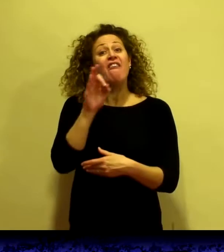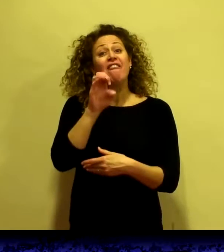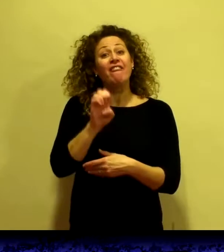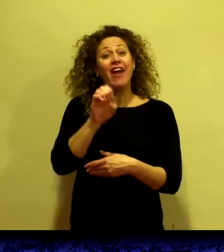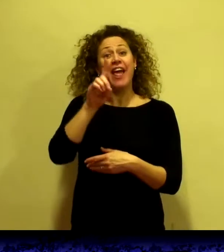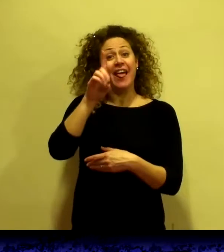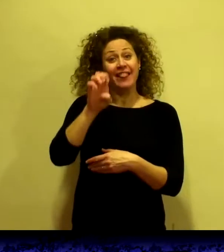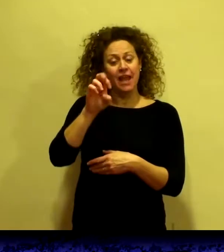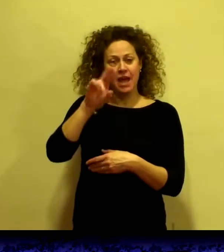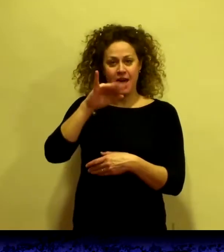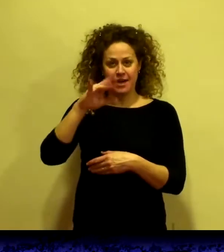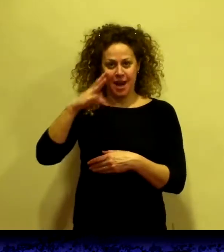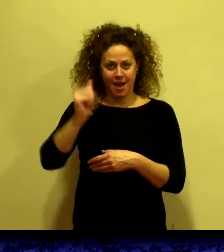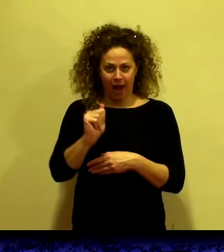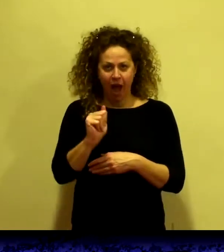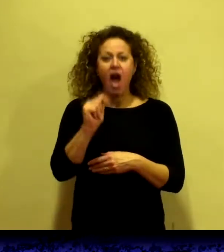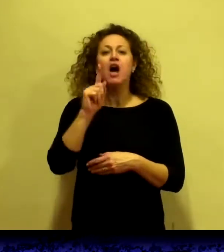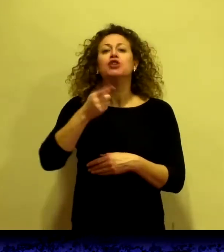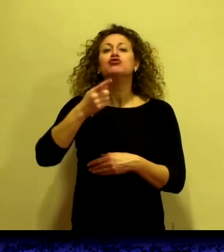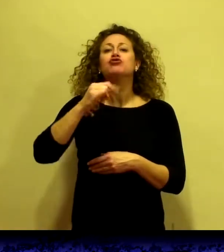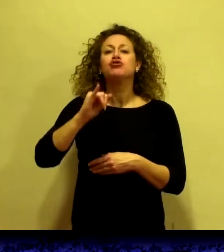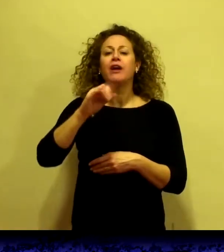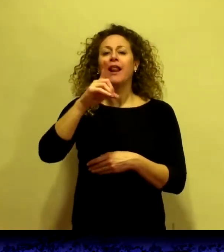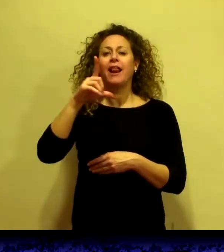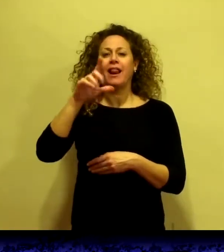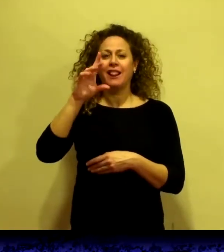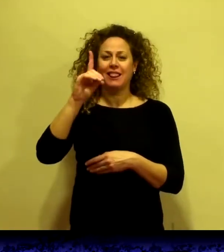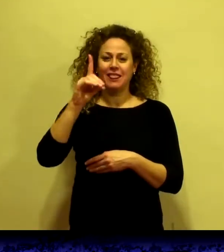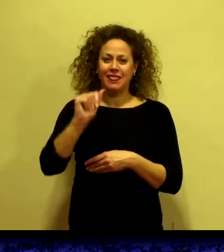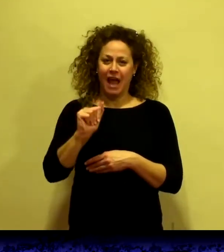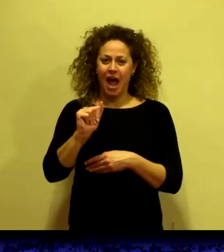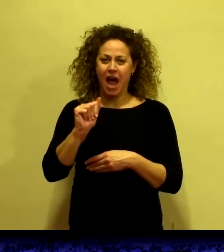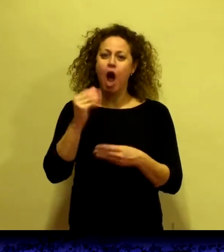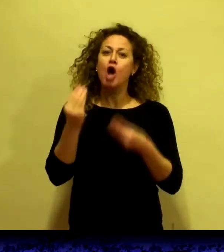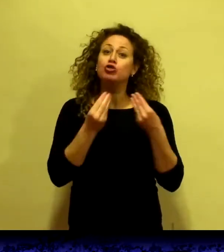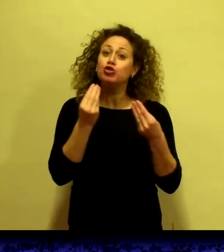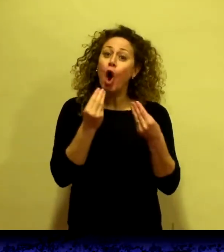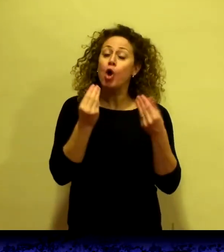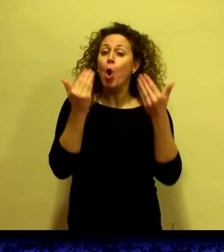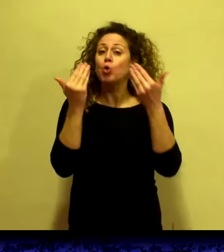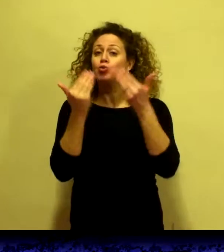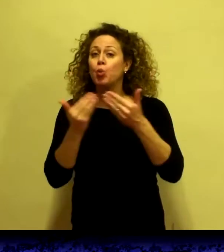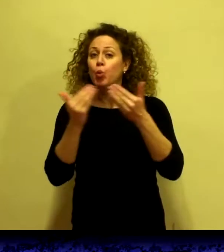voi. Della Gilda del gioco scuola. Gioco studio.